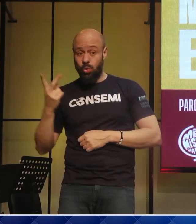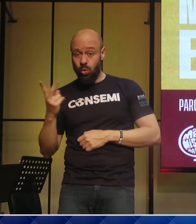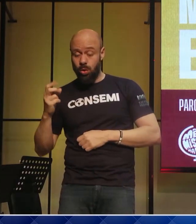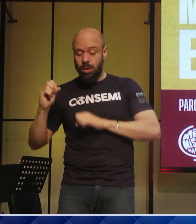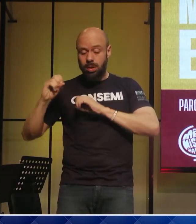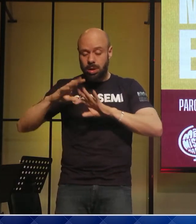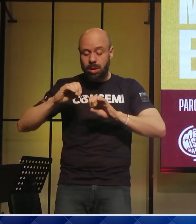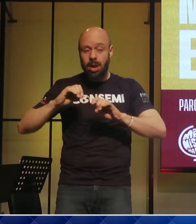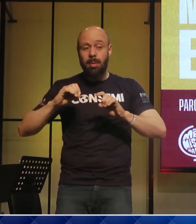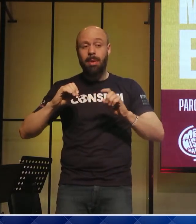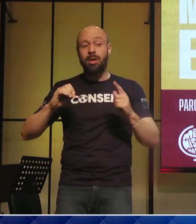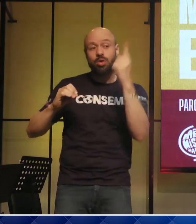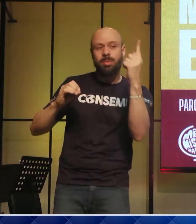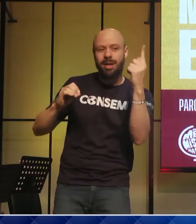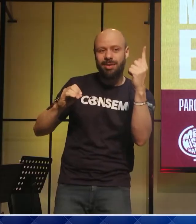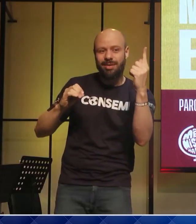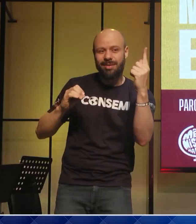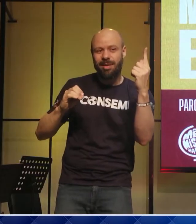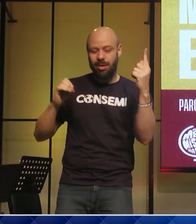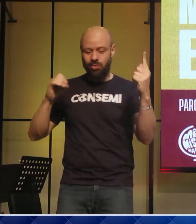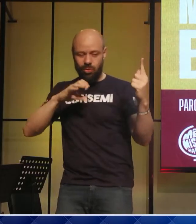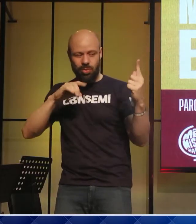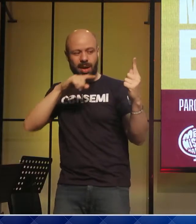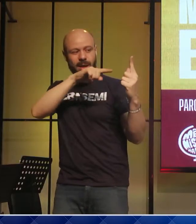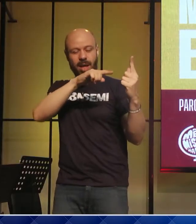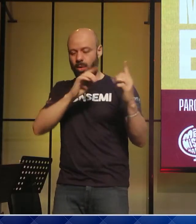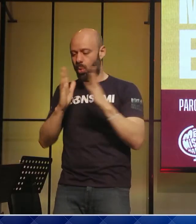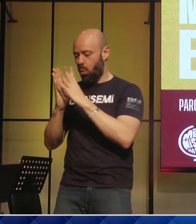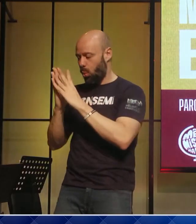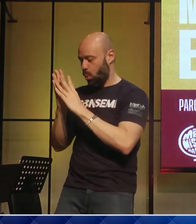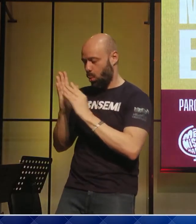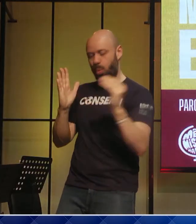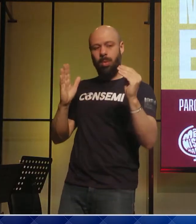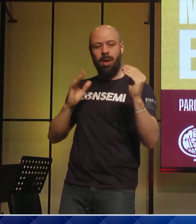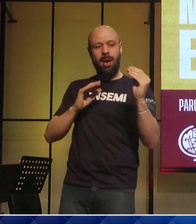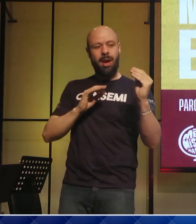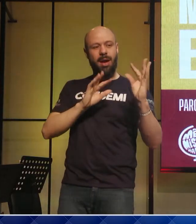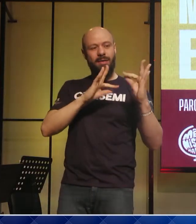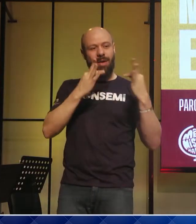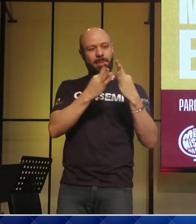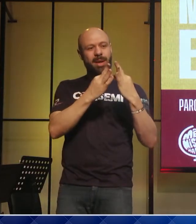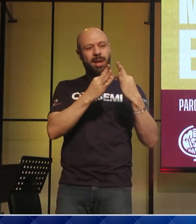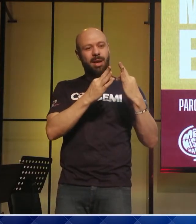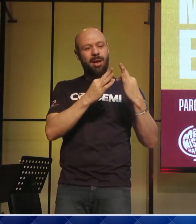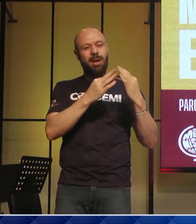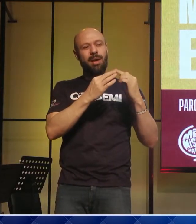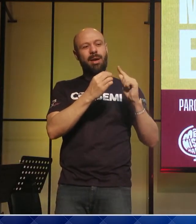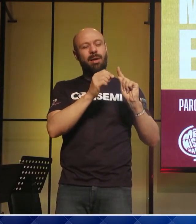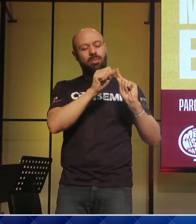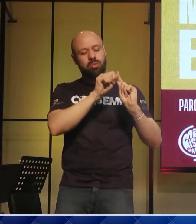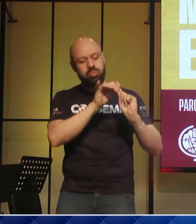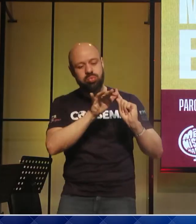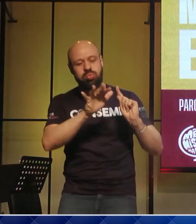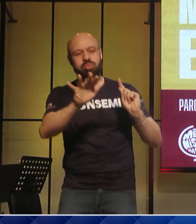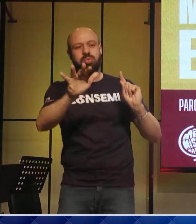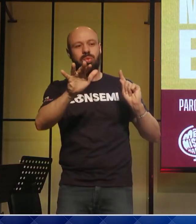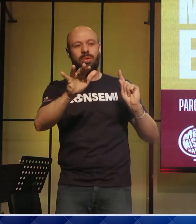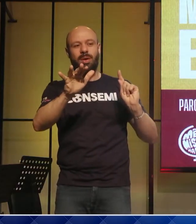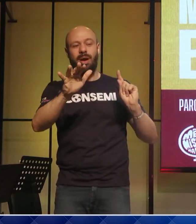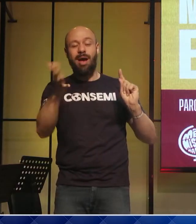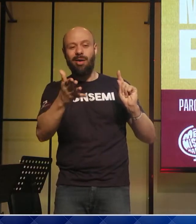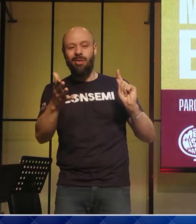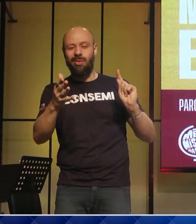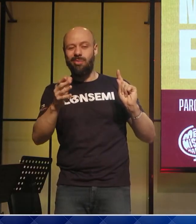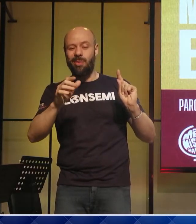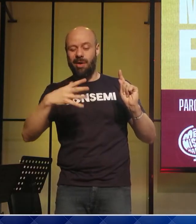igreja precisa ter modelos de família. E o pastor de vocês é modelo de família. Então